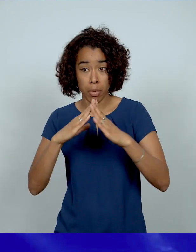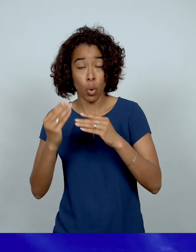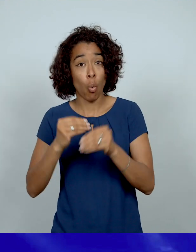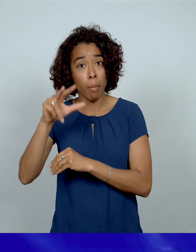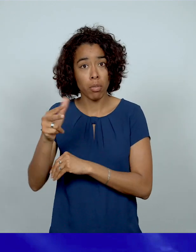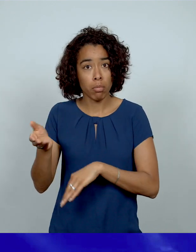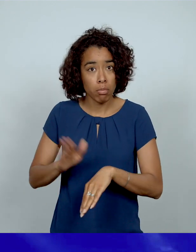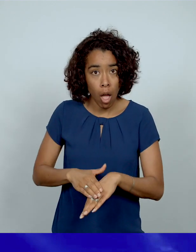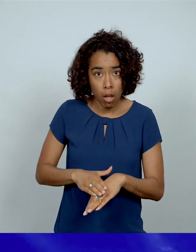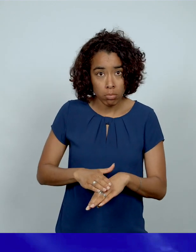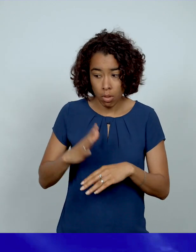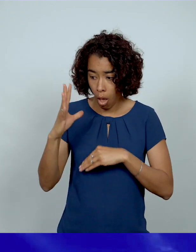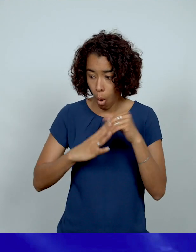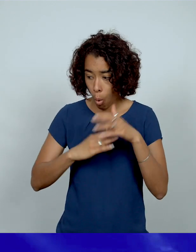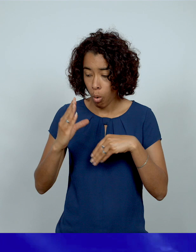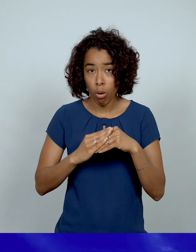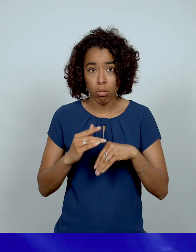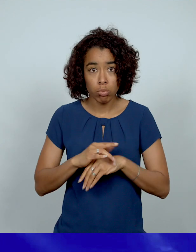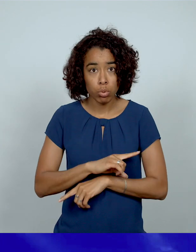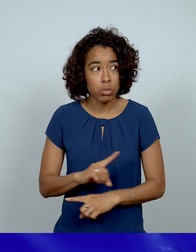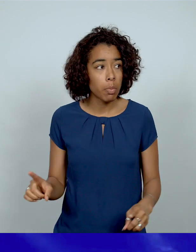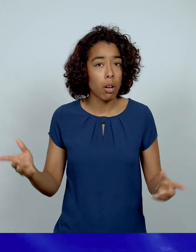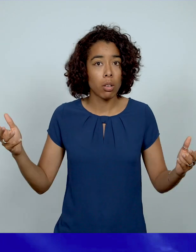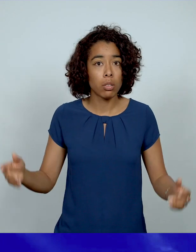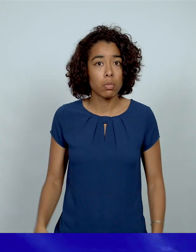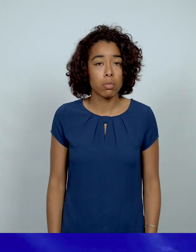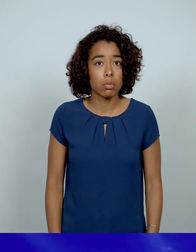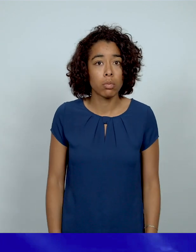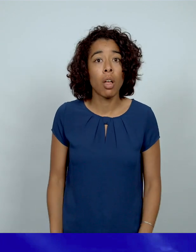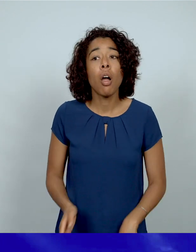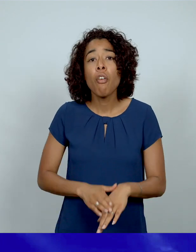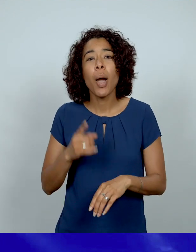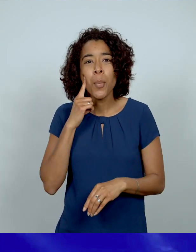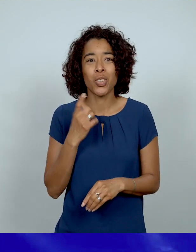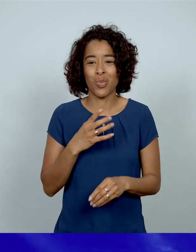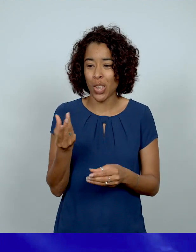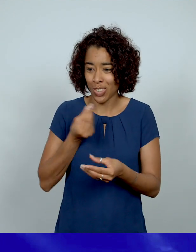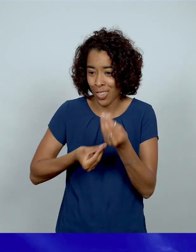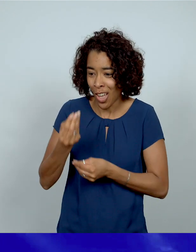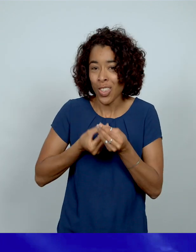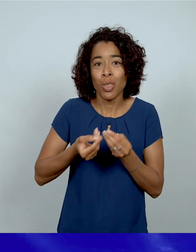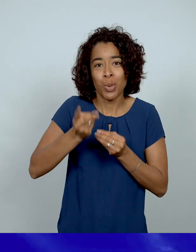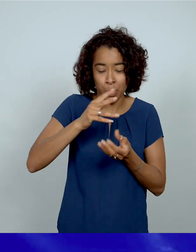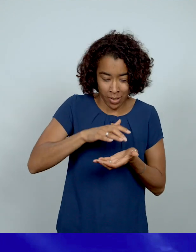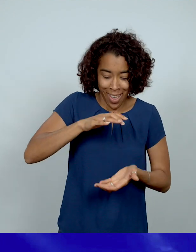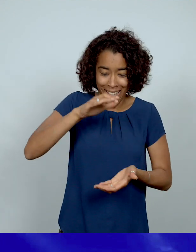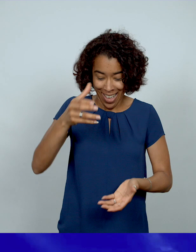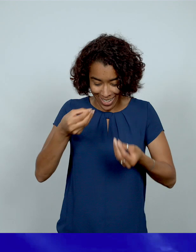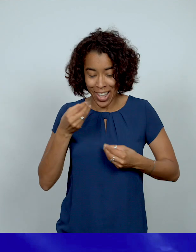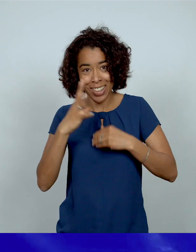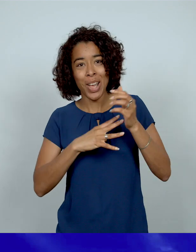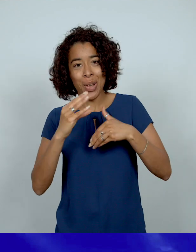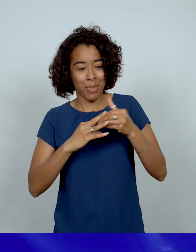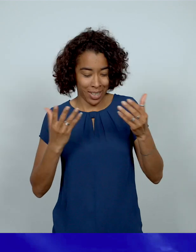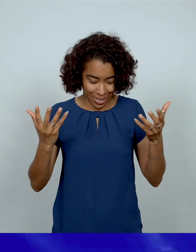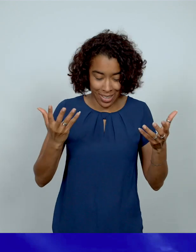ne sont toujours pas heureux. Il y a cette notion, ce n'est pas parce que je vais avoir plus et plus et plus et plus de possessions que ça va